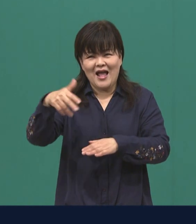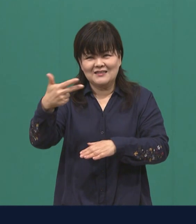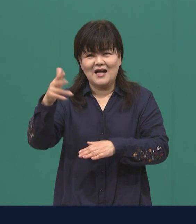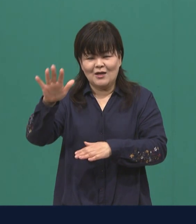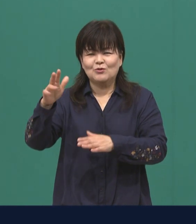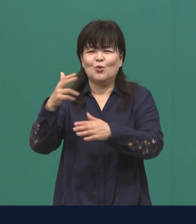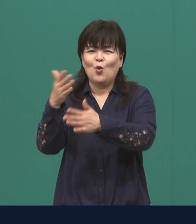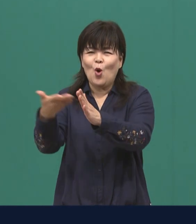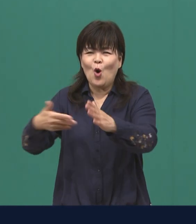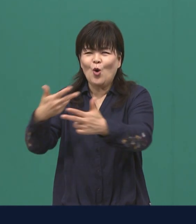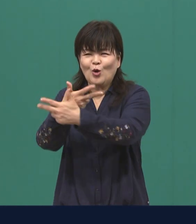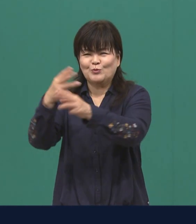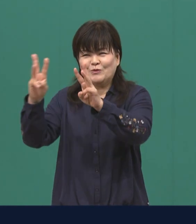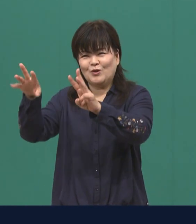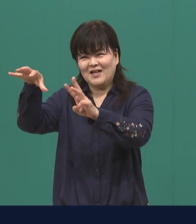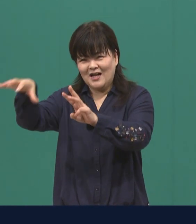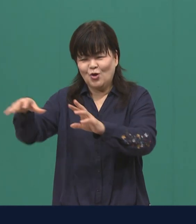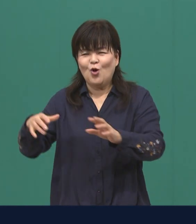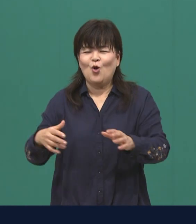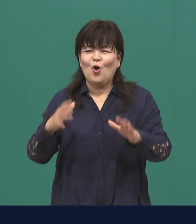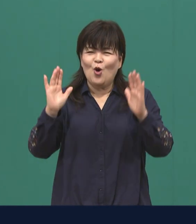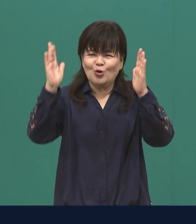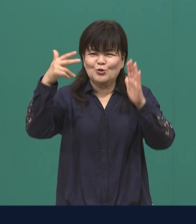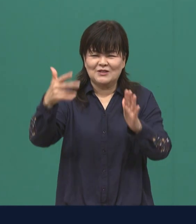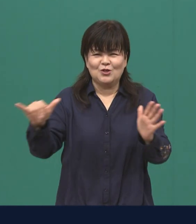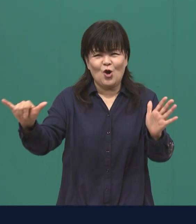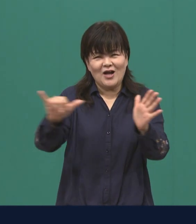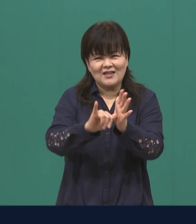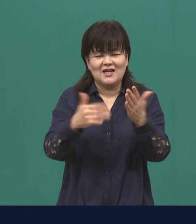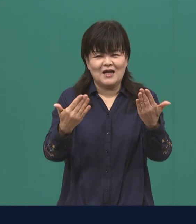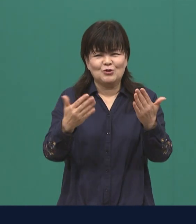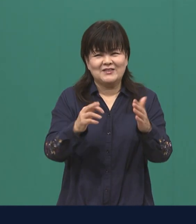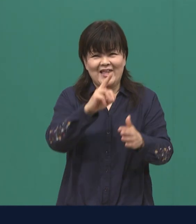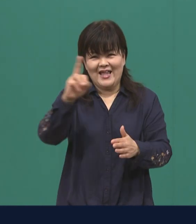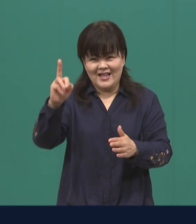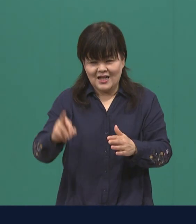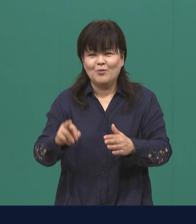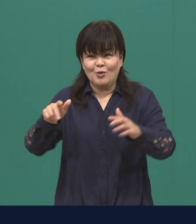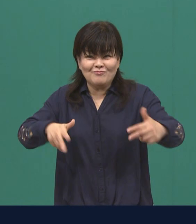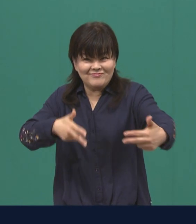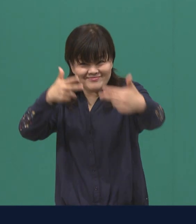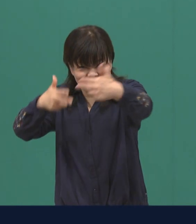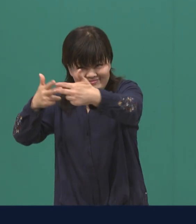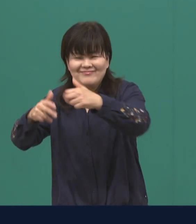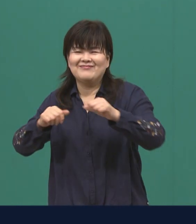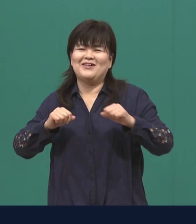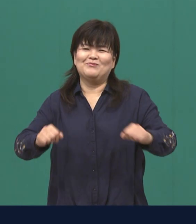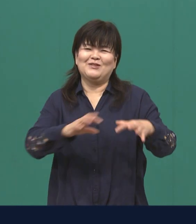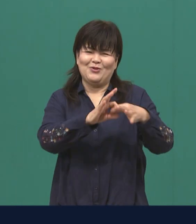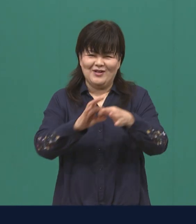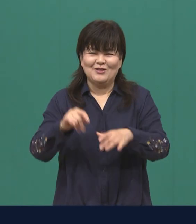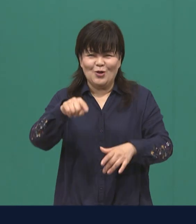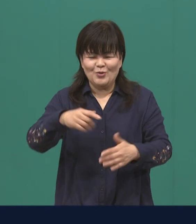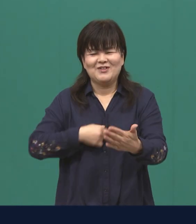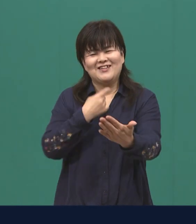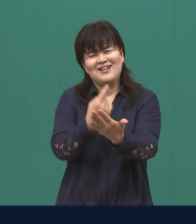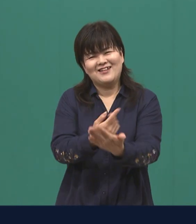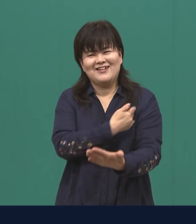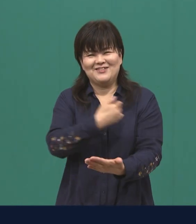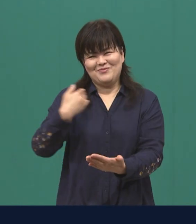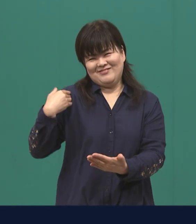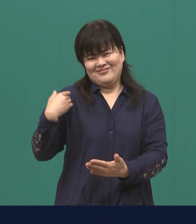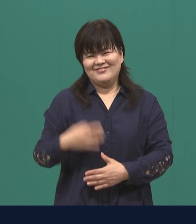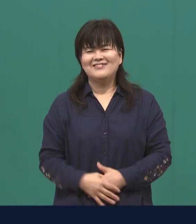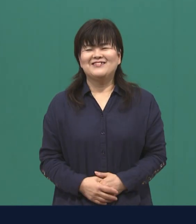また米原市にある湖北耳の里、大津市障害学習センターでもオンライン中継を行いますので